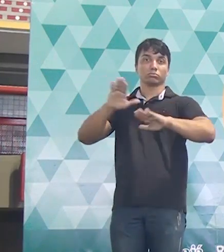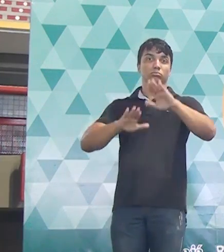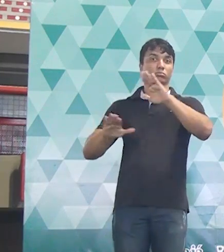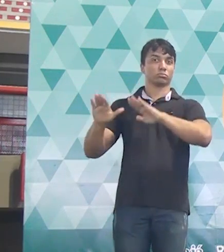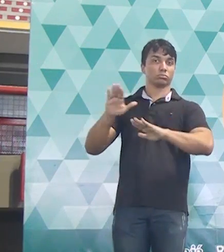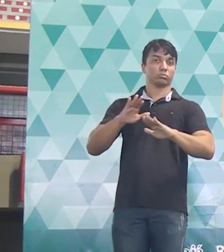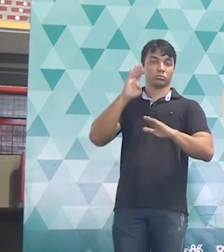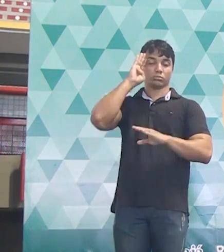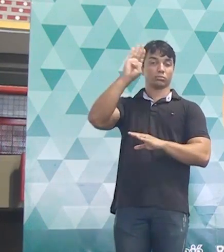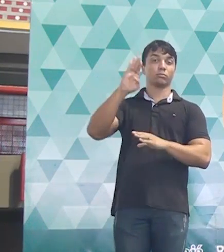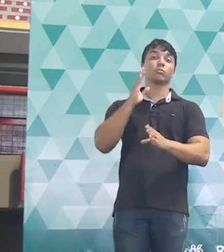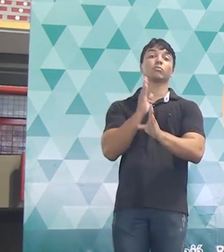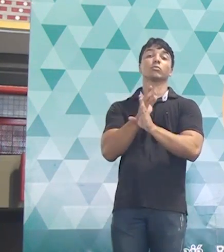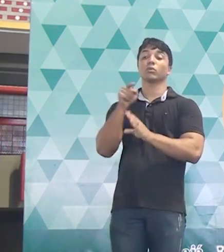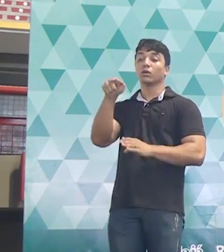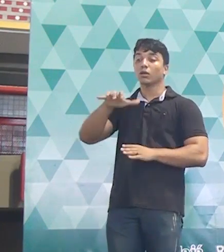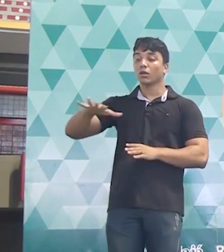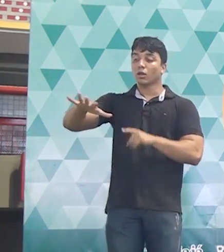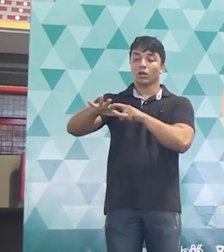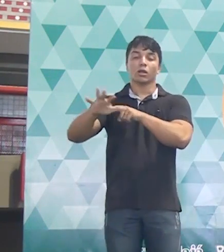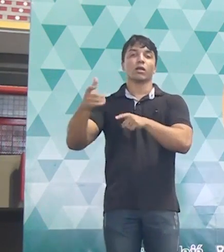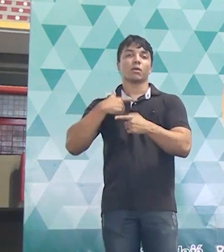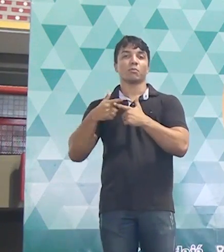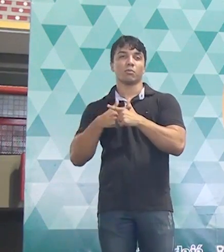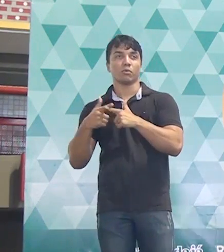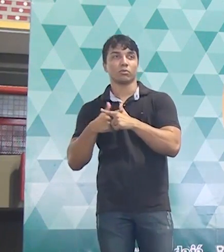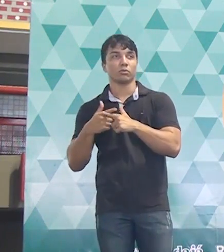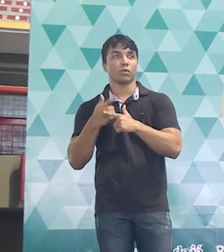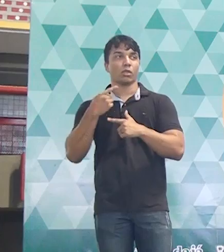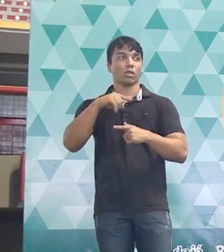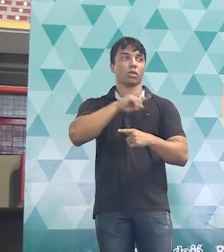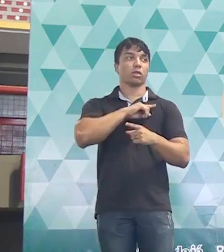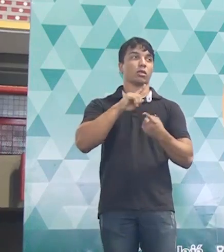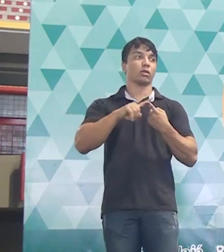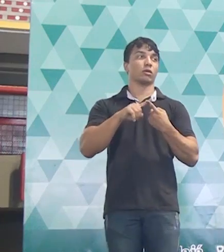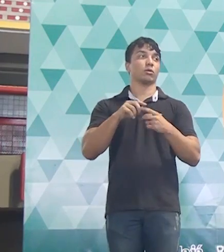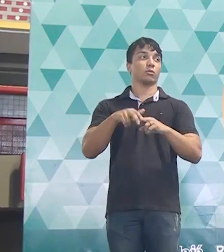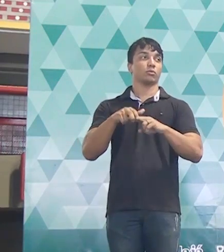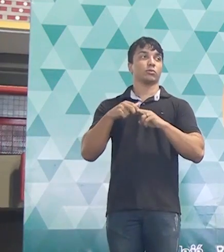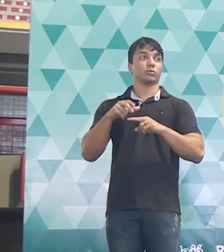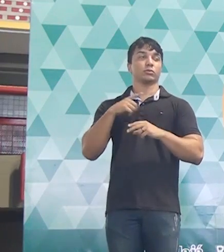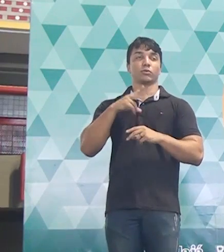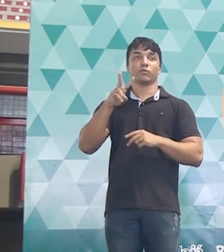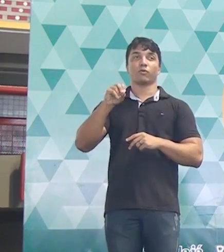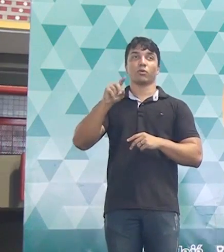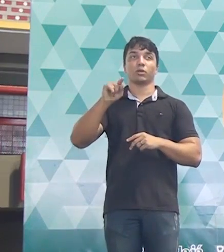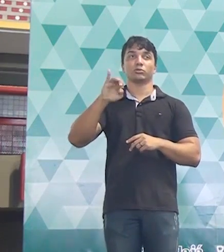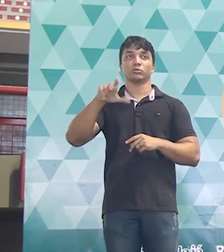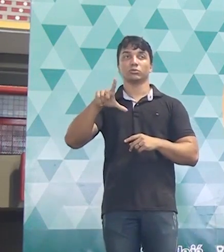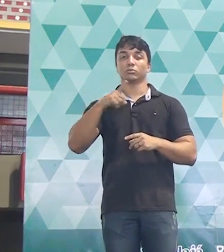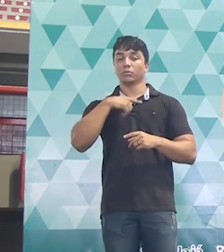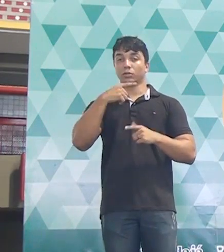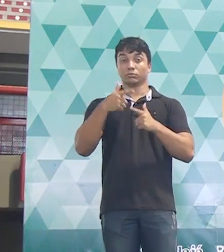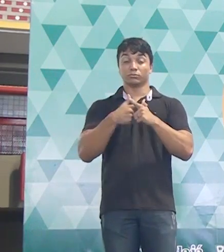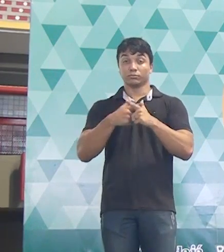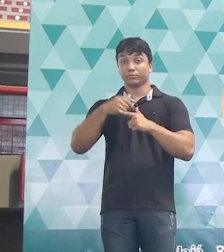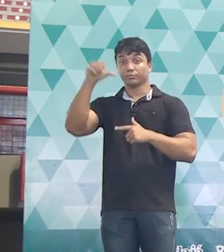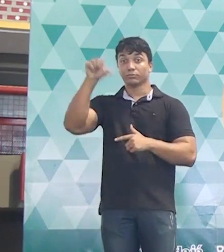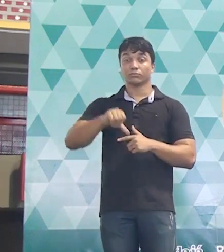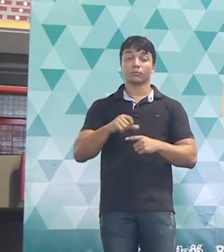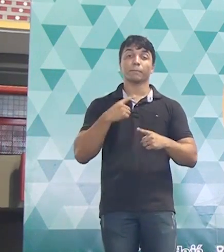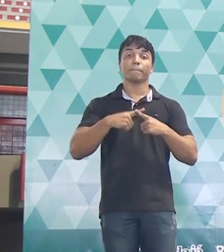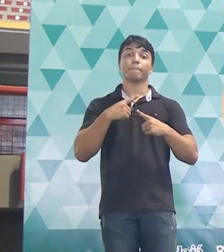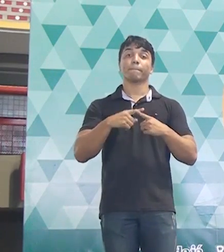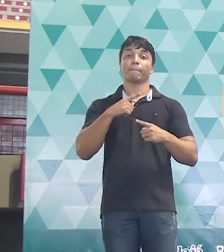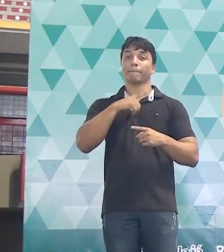Porque eles, que já são naturalmente tóxicos e corrosivos, o fato de eles serem voláteis os torna mais perigosos,